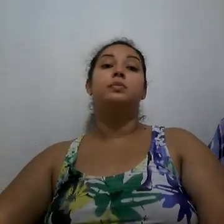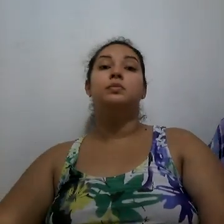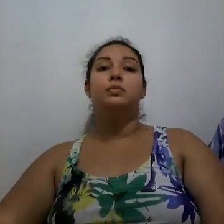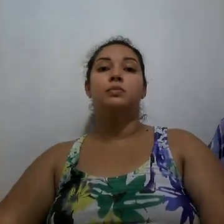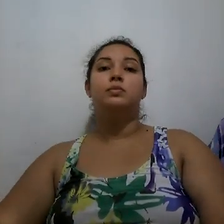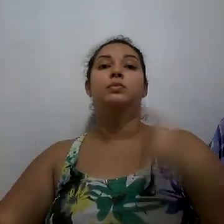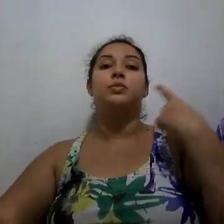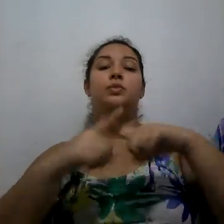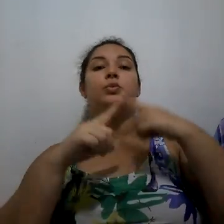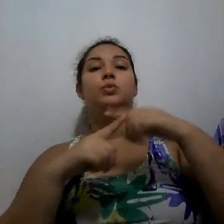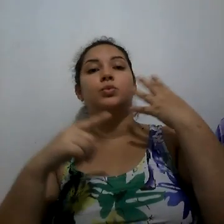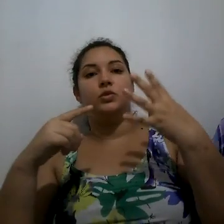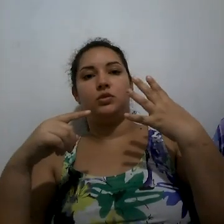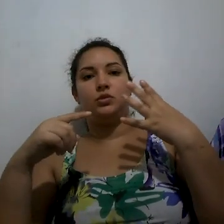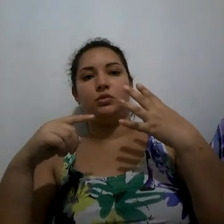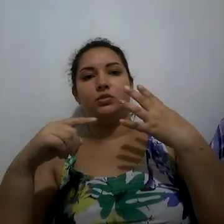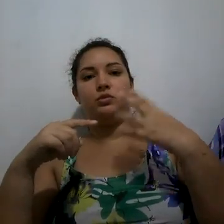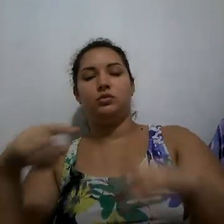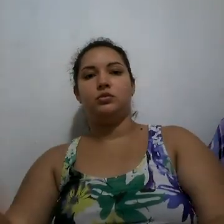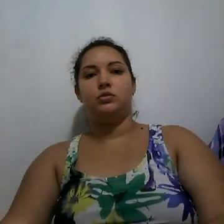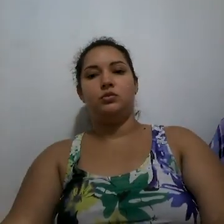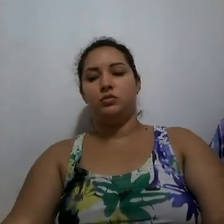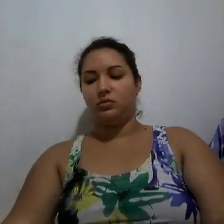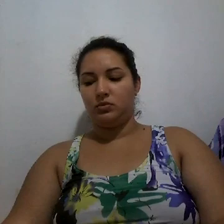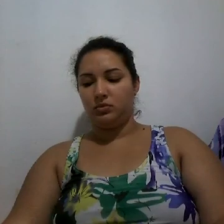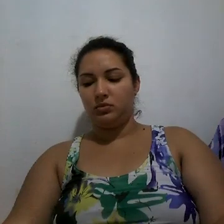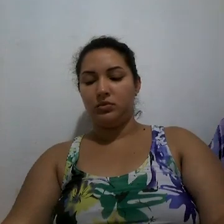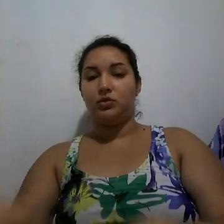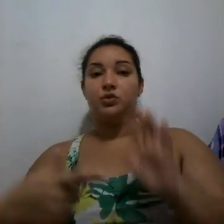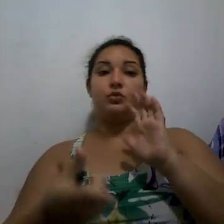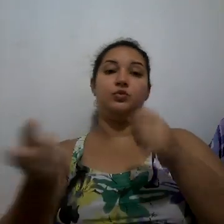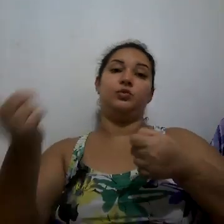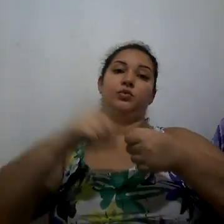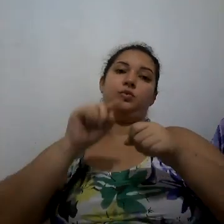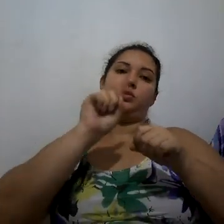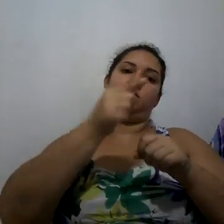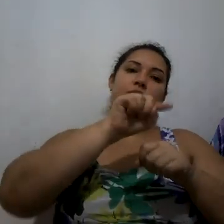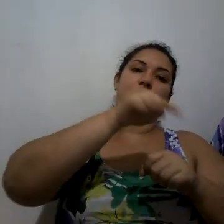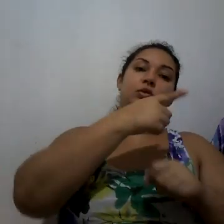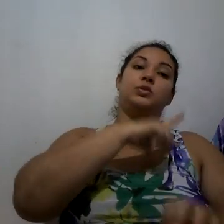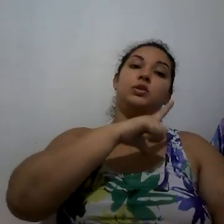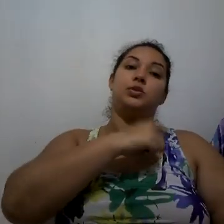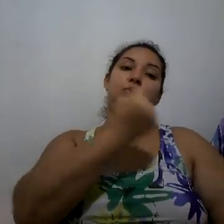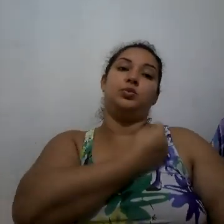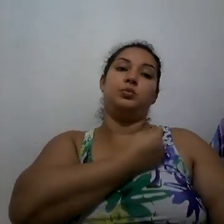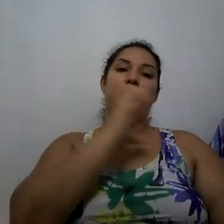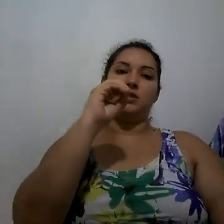4, se eu andar aqui do 4 e andar para trás, voltar para trás, eu teria mais 3 zeros, né? Eu teria que